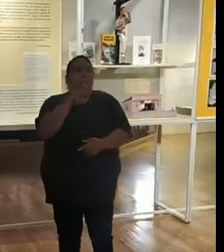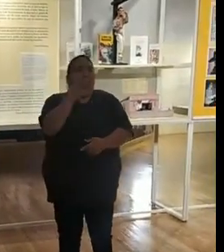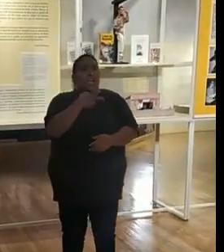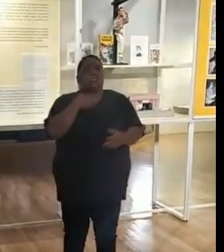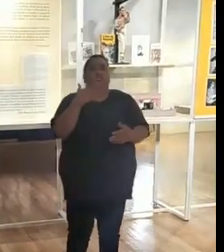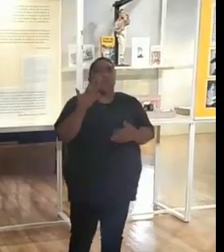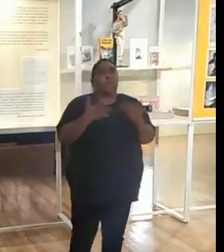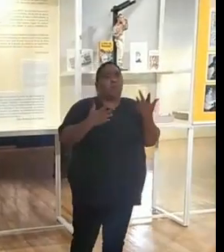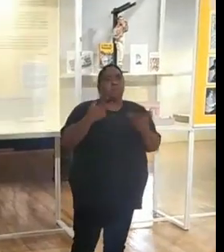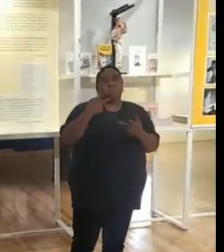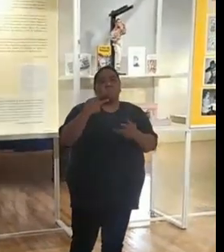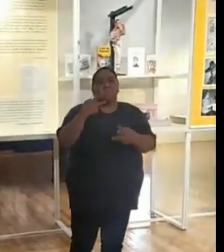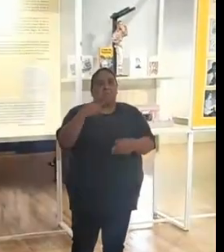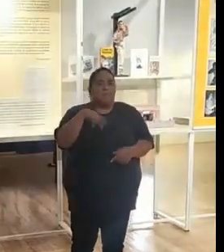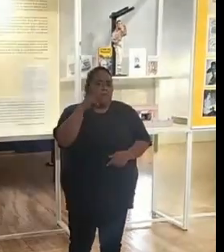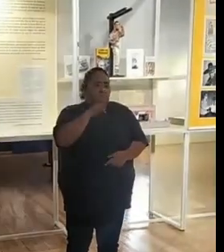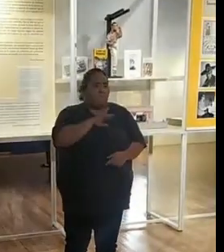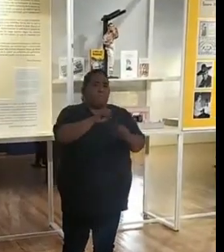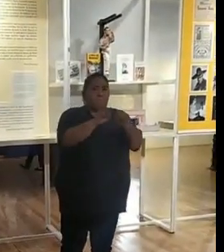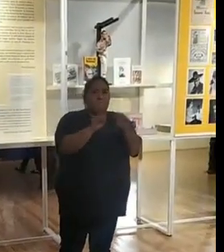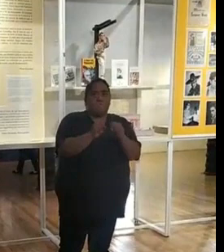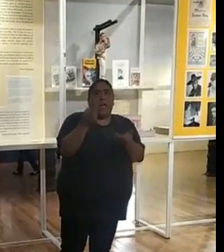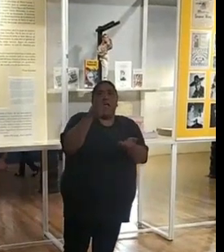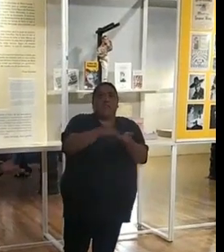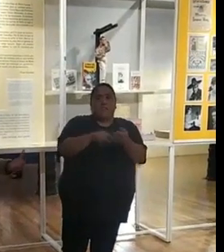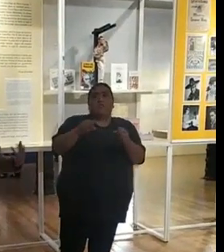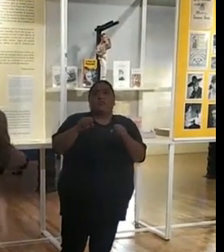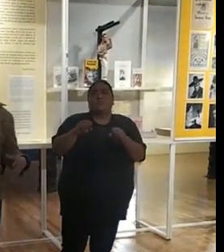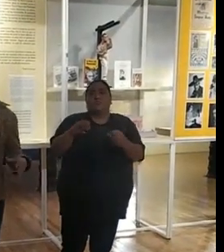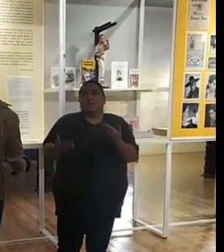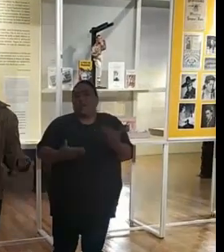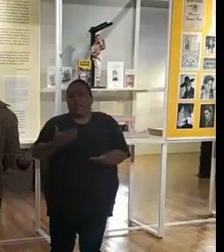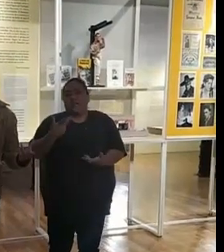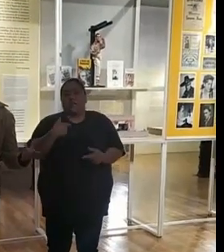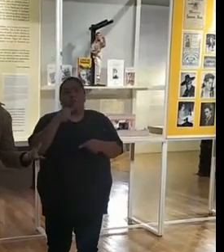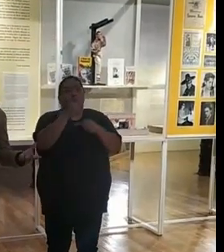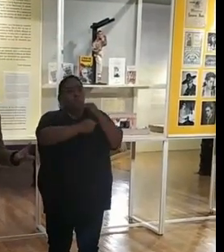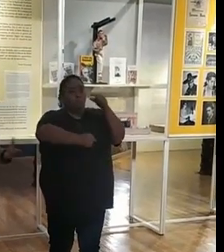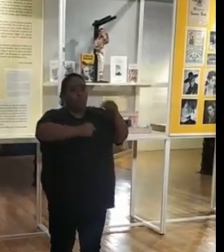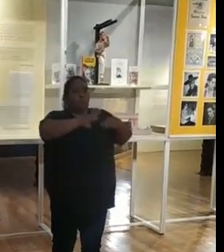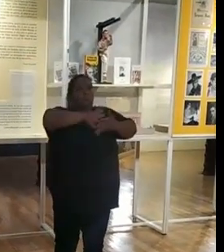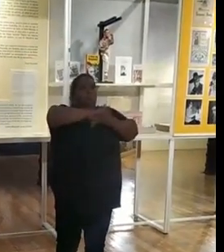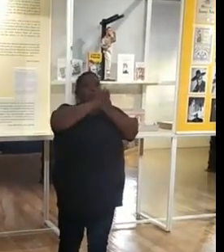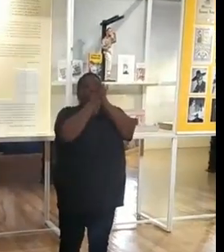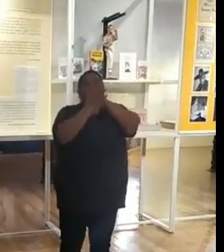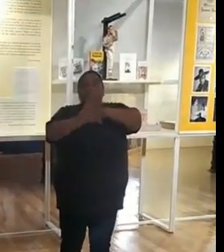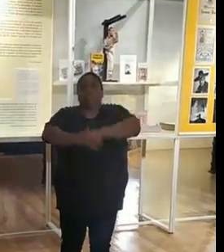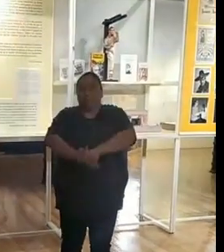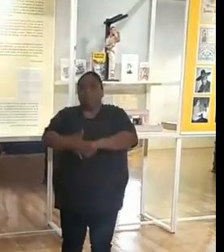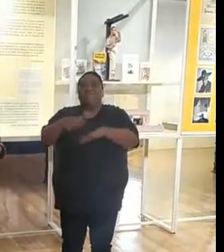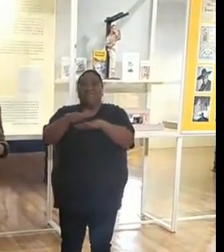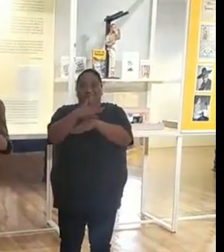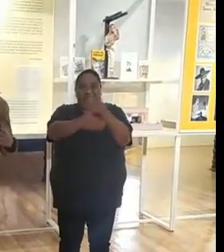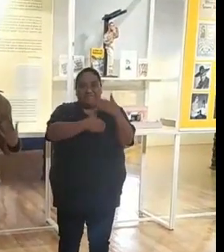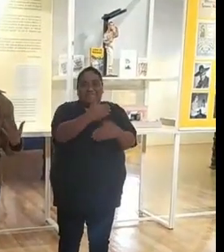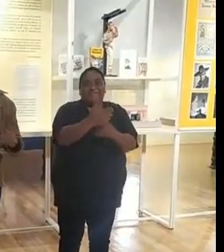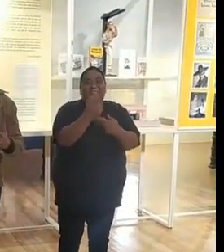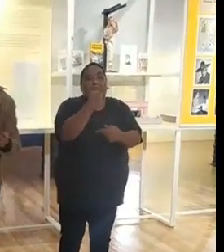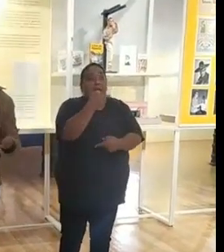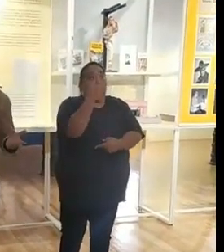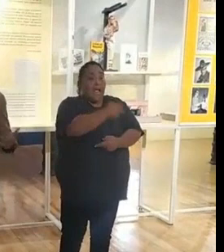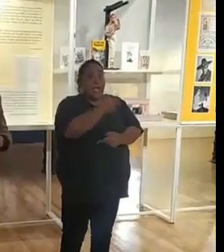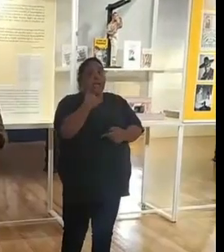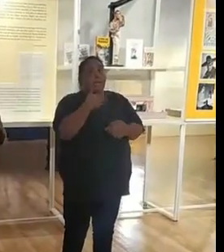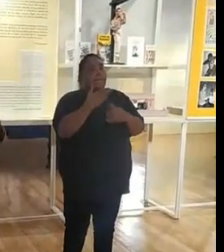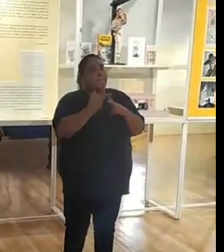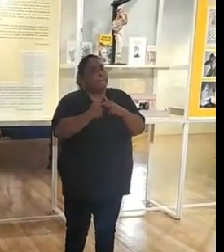bailar en estos salones. Eh, Poco a poco fue cambiando, se fueron revolucionando estos salones en los cuales se empezó a prestar